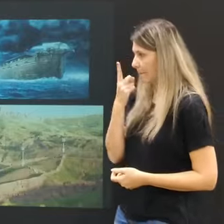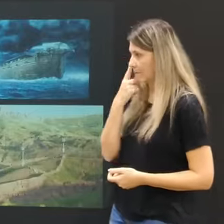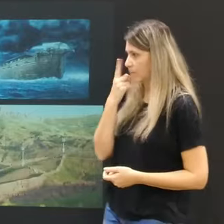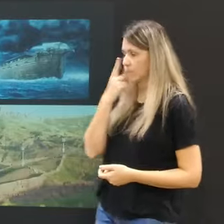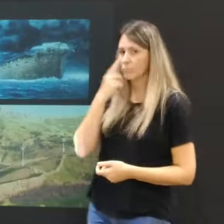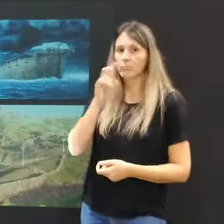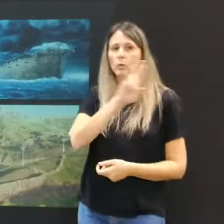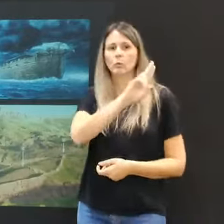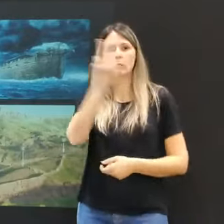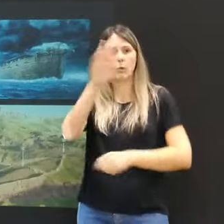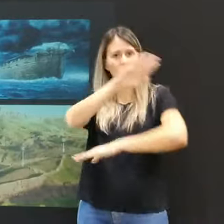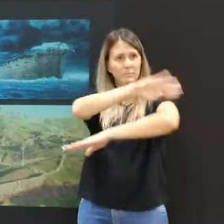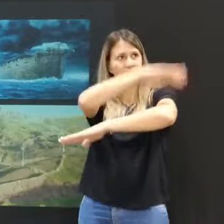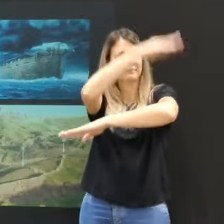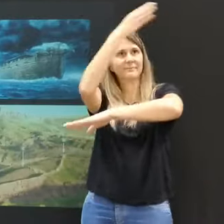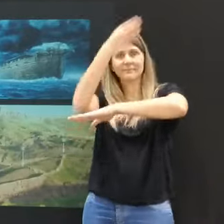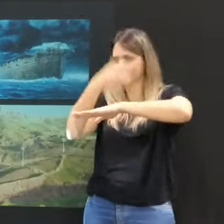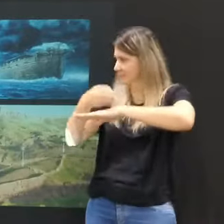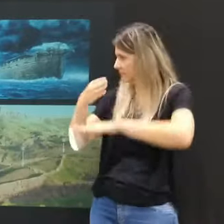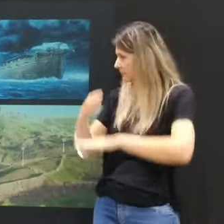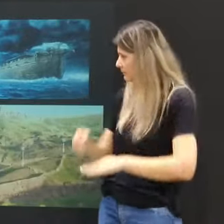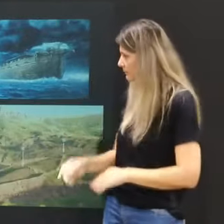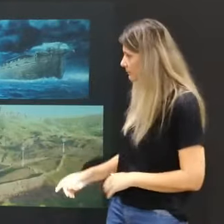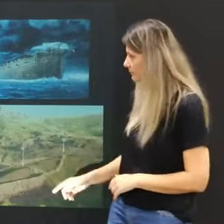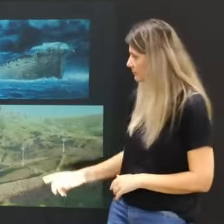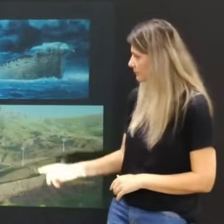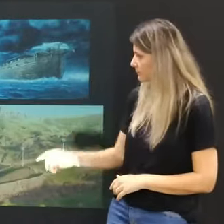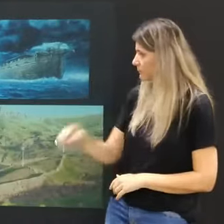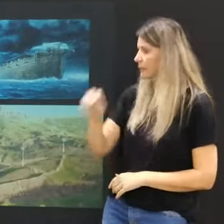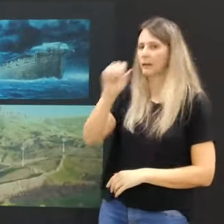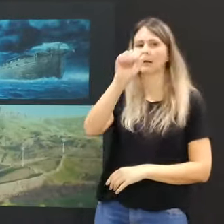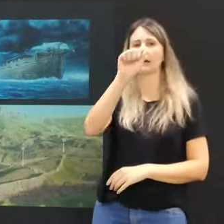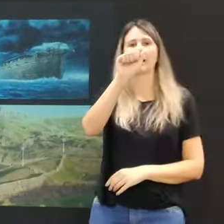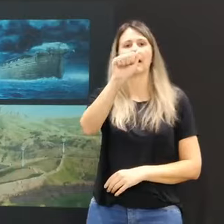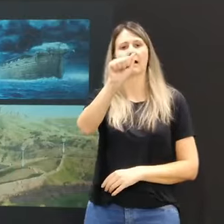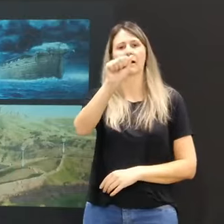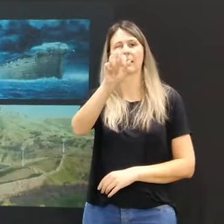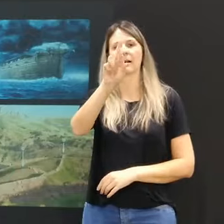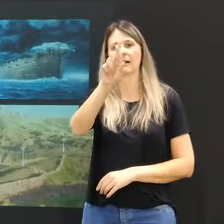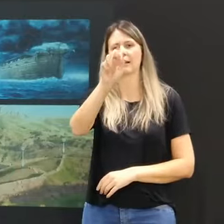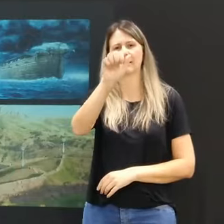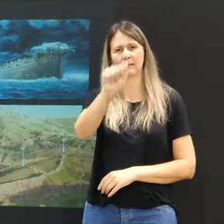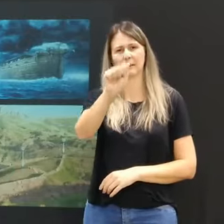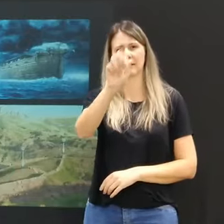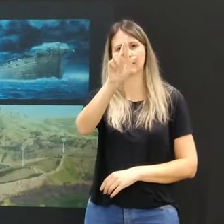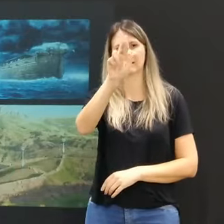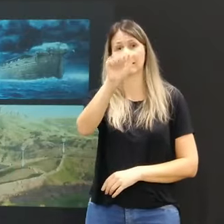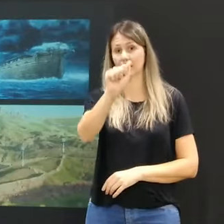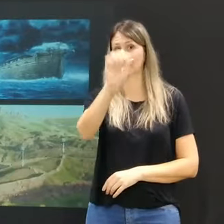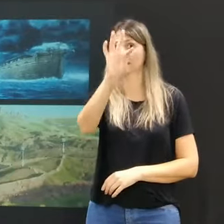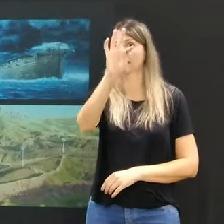Está vendo as imagens? O texto de Gênesis 8 fala que a arca parou no